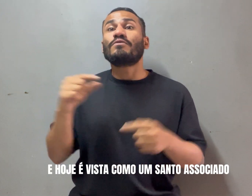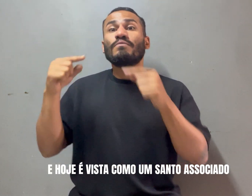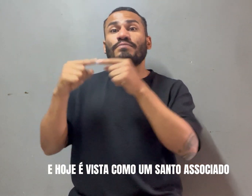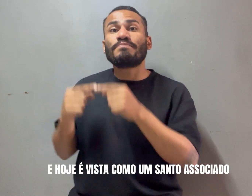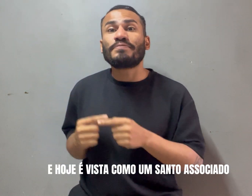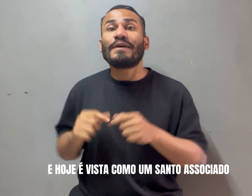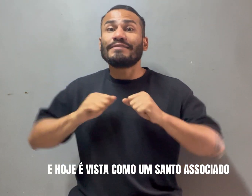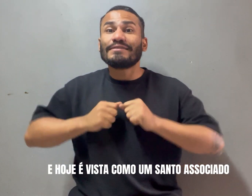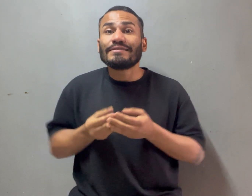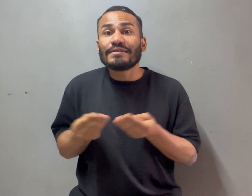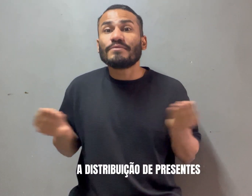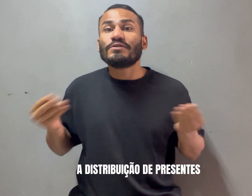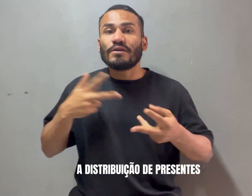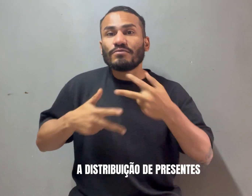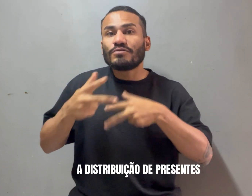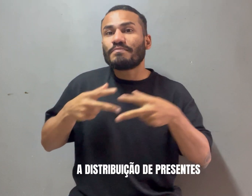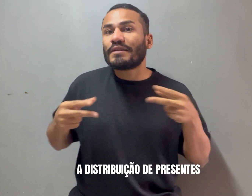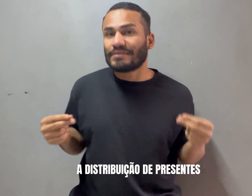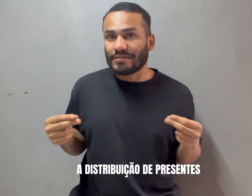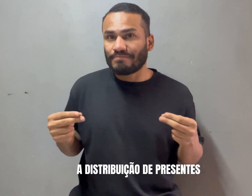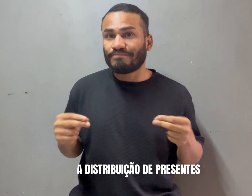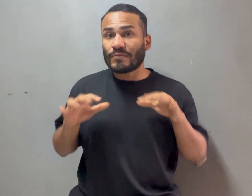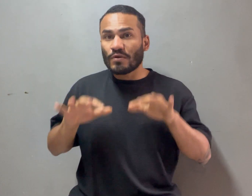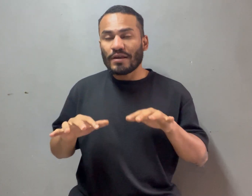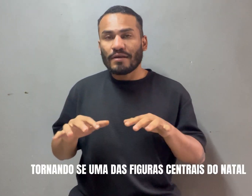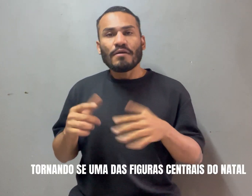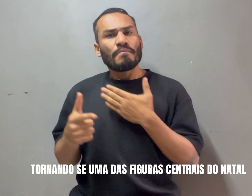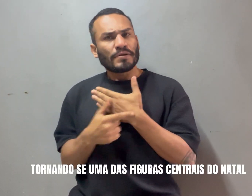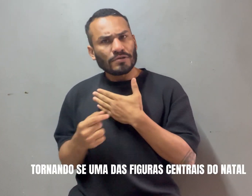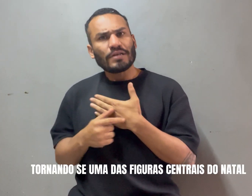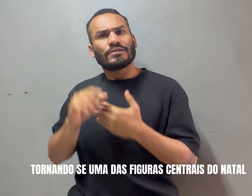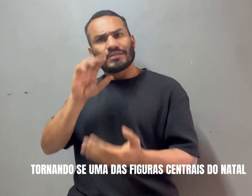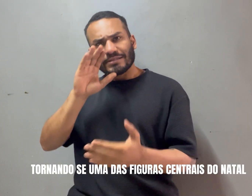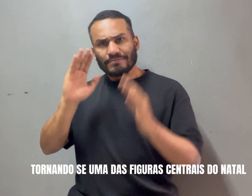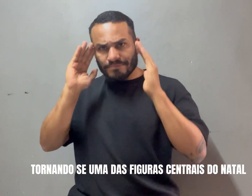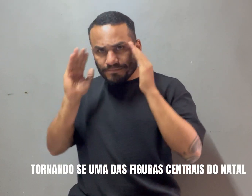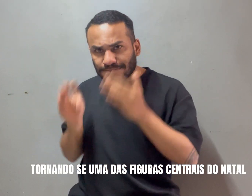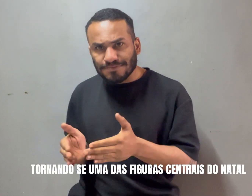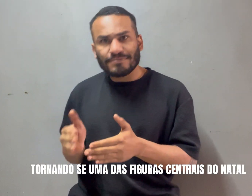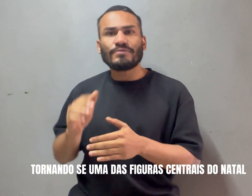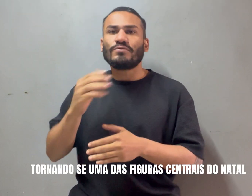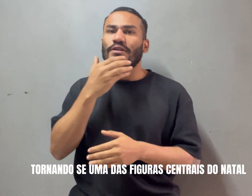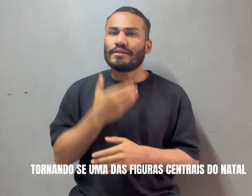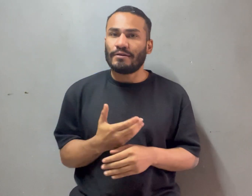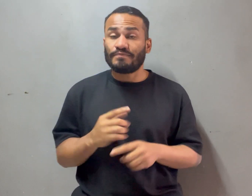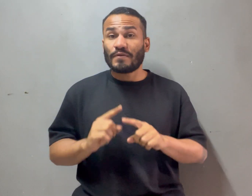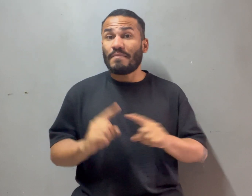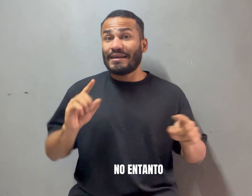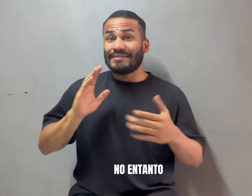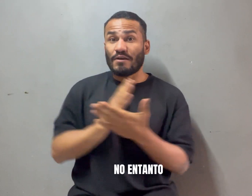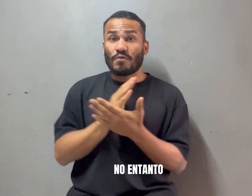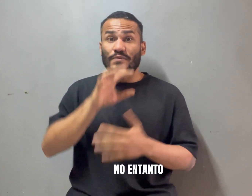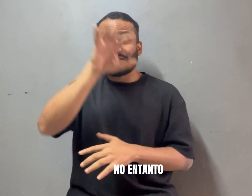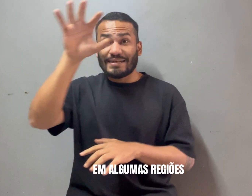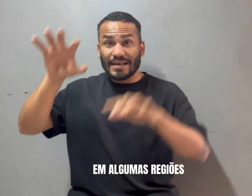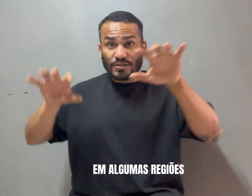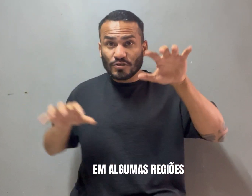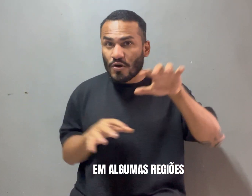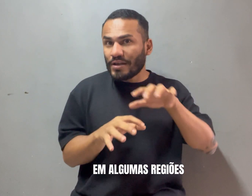santo associado à distribuição de presentes, tornando-se uma das figuras centrais do Natal. No entanto, em algumas